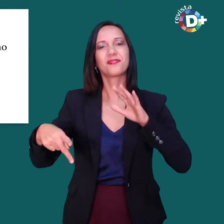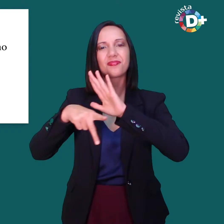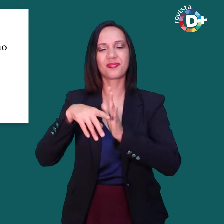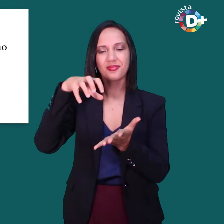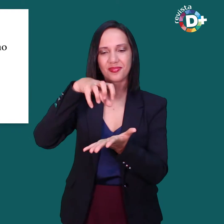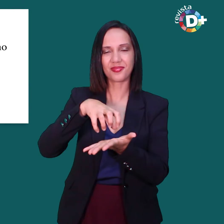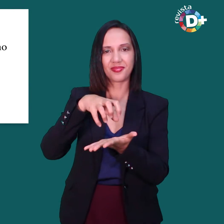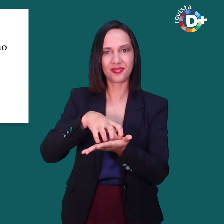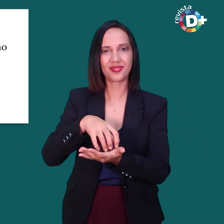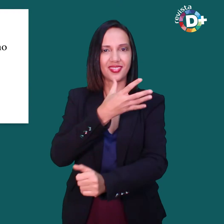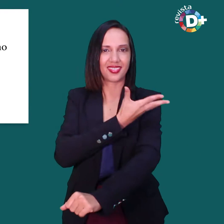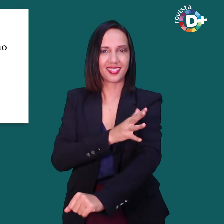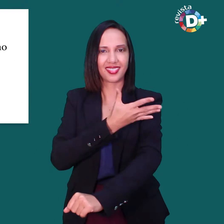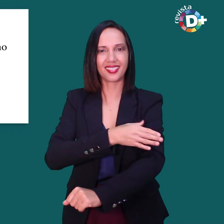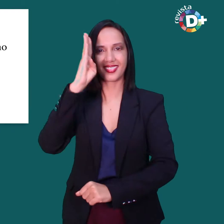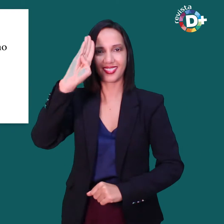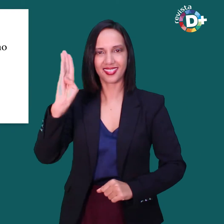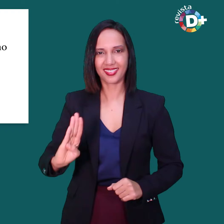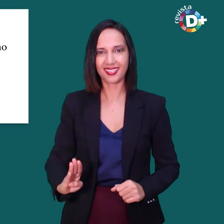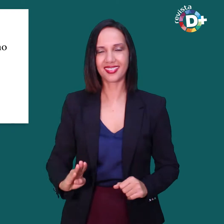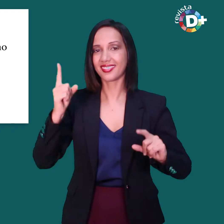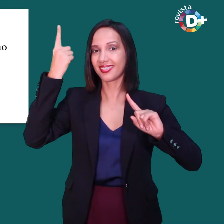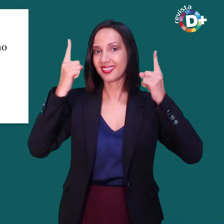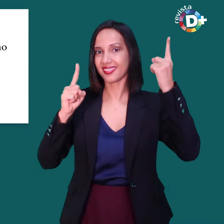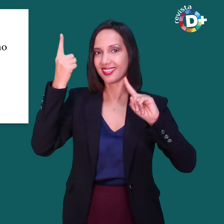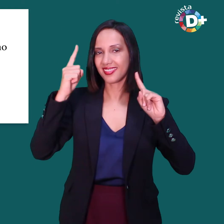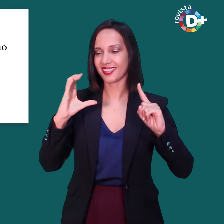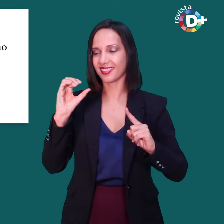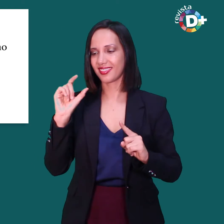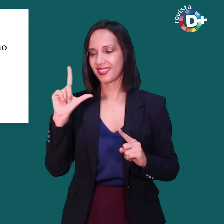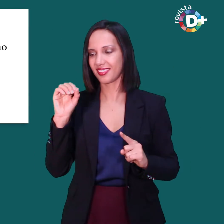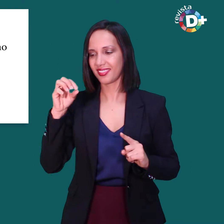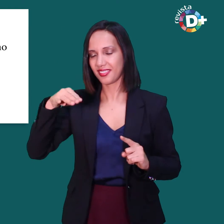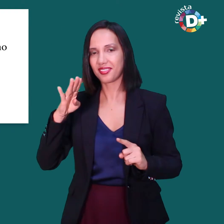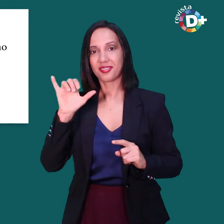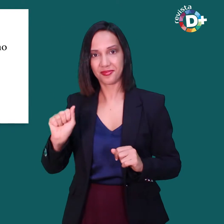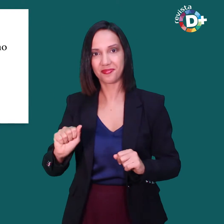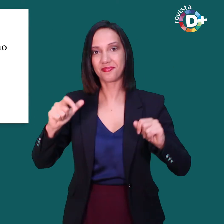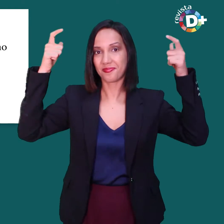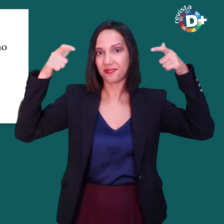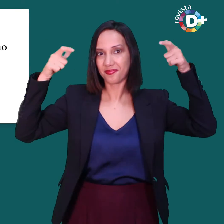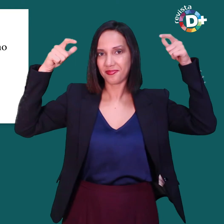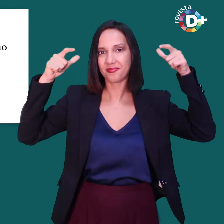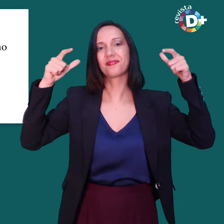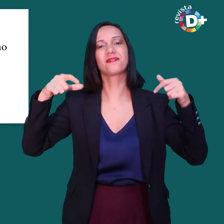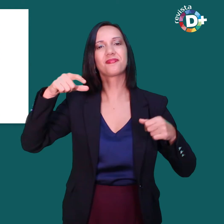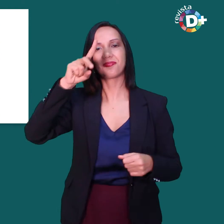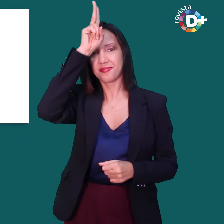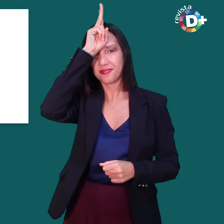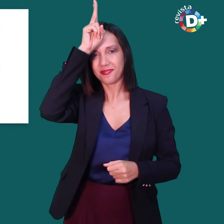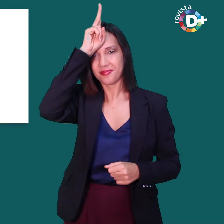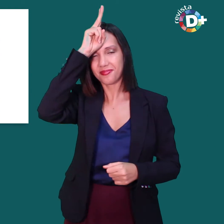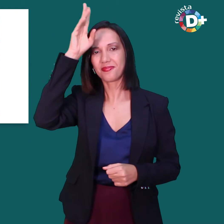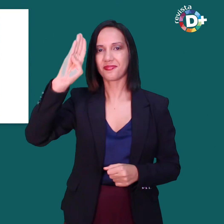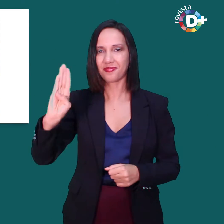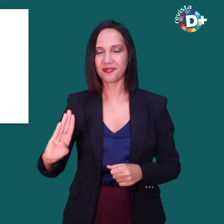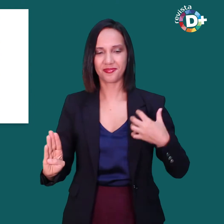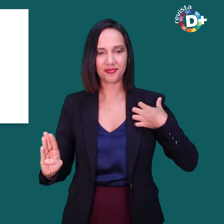Paralímpico Brasileiro: Chile, Colômbia, México, Peru, além de brasileiros e argentinos. As duas equipes finalistas têm